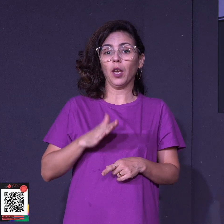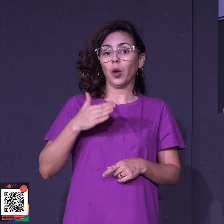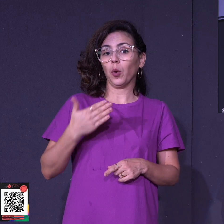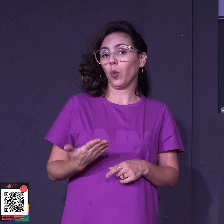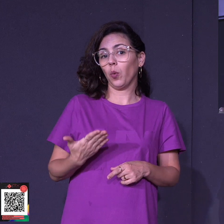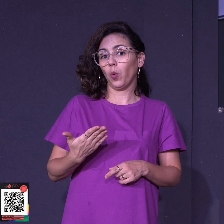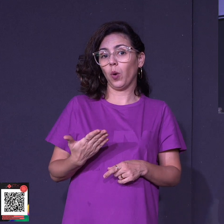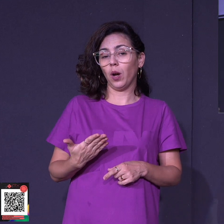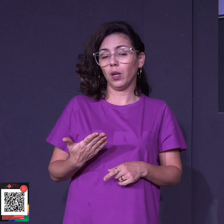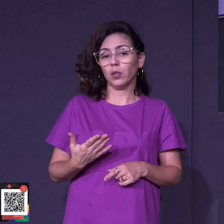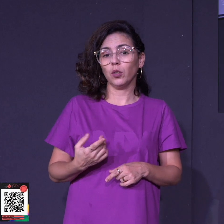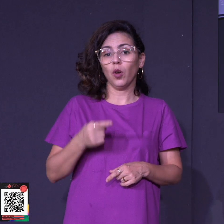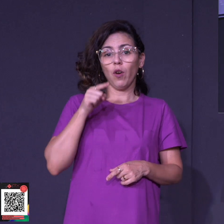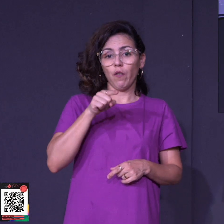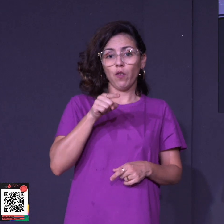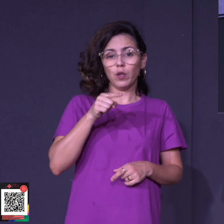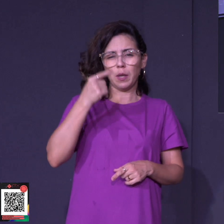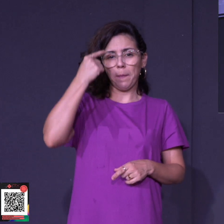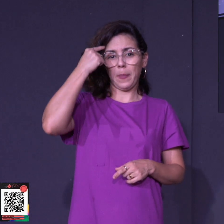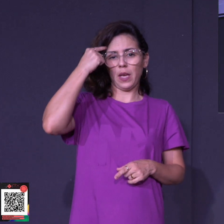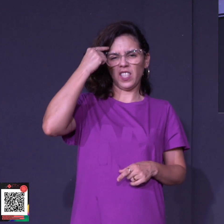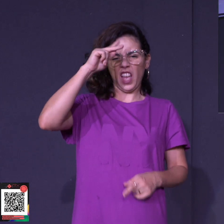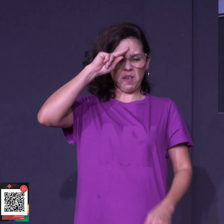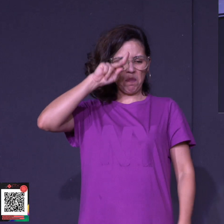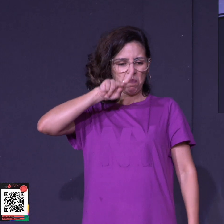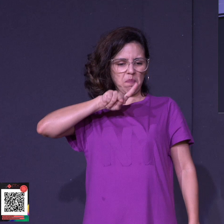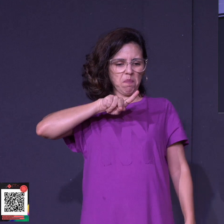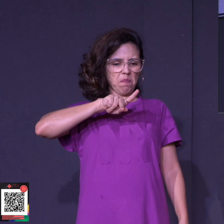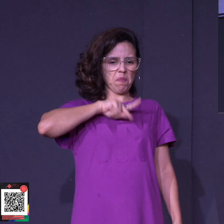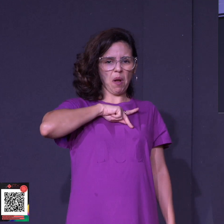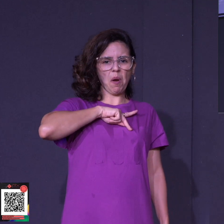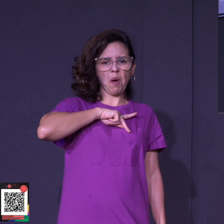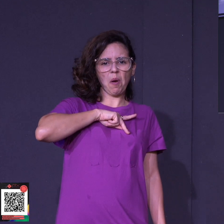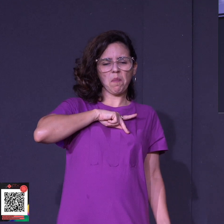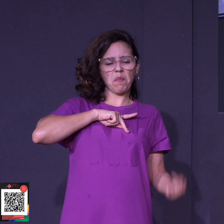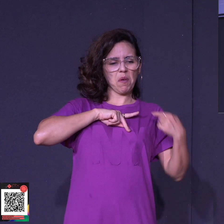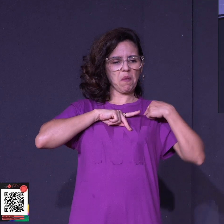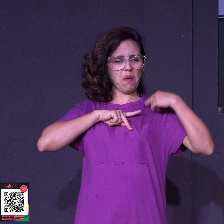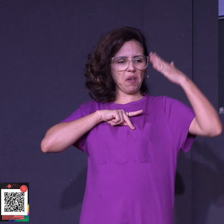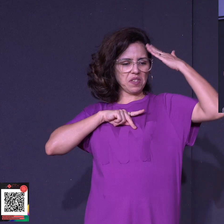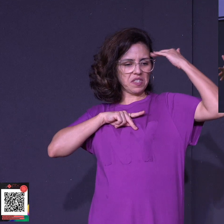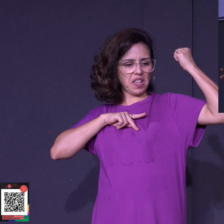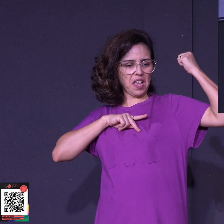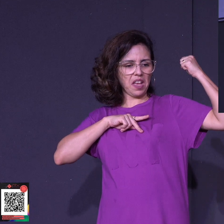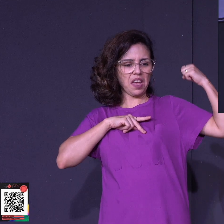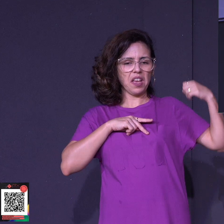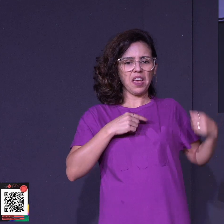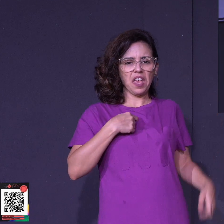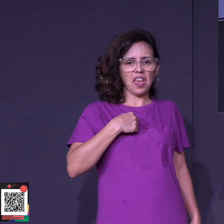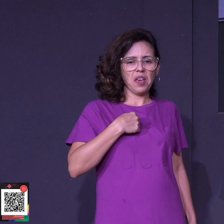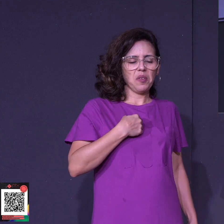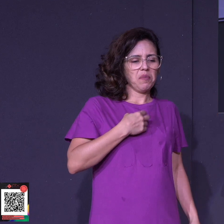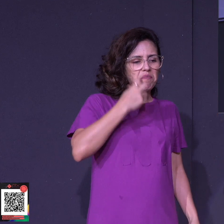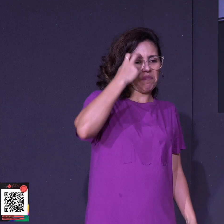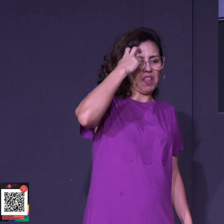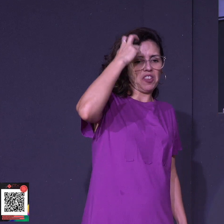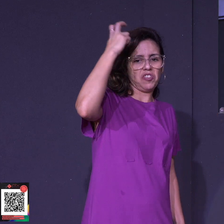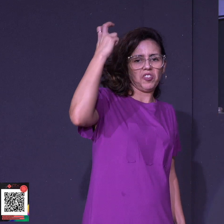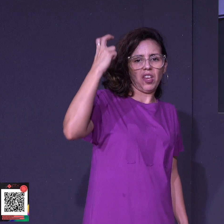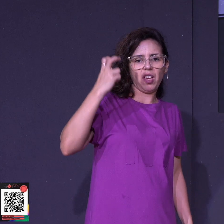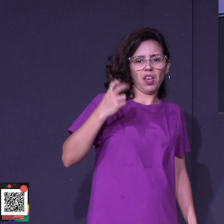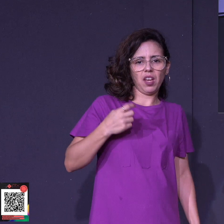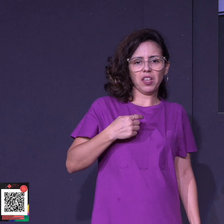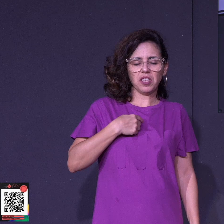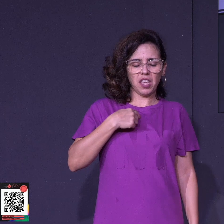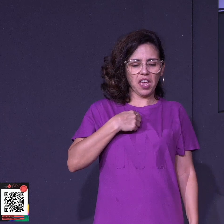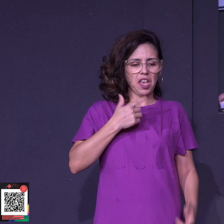é a terrena, é a esperteza, é o toma lá da cá, é a relação unilateral. Eu tenho